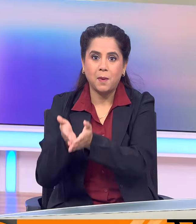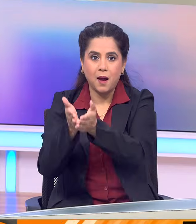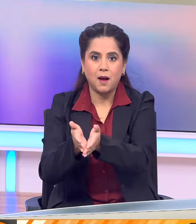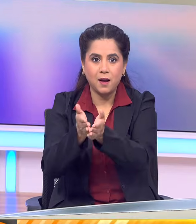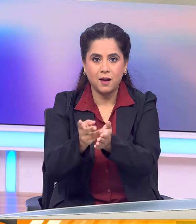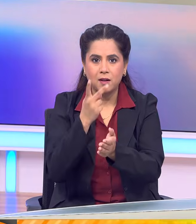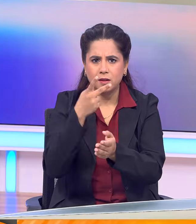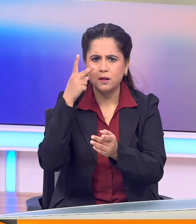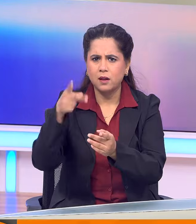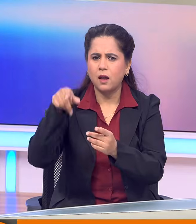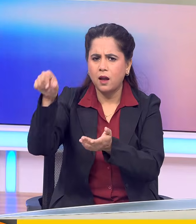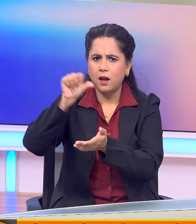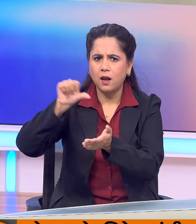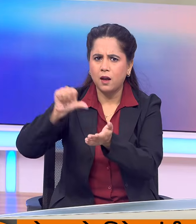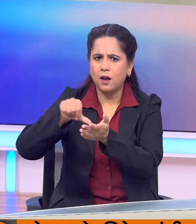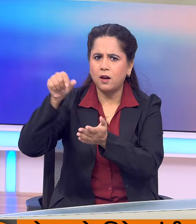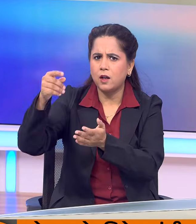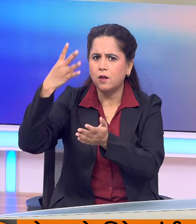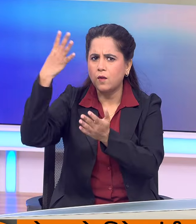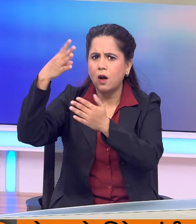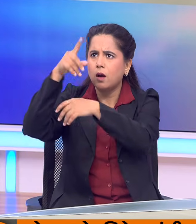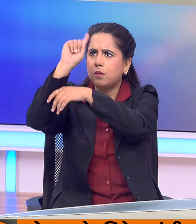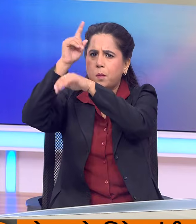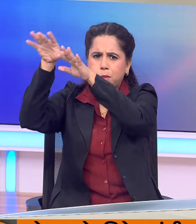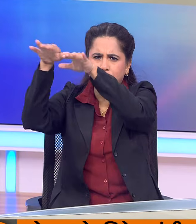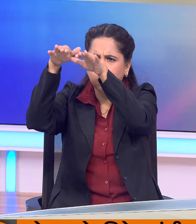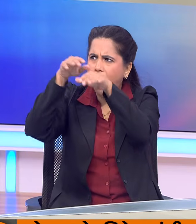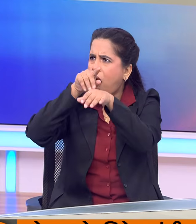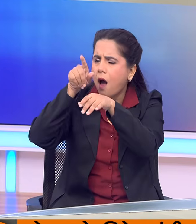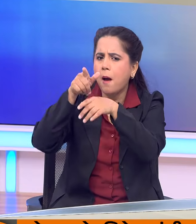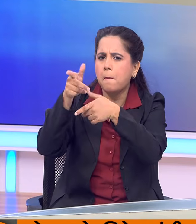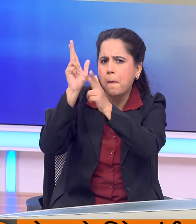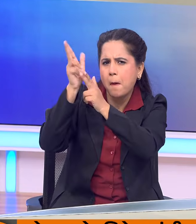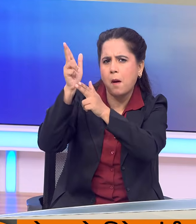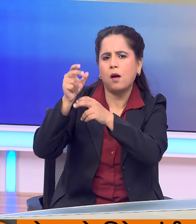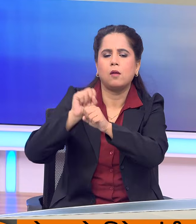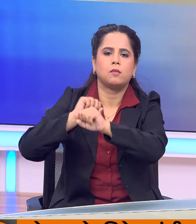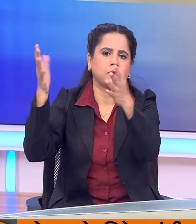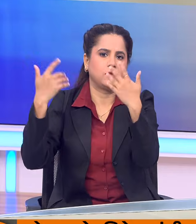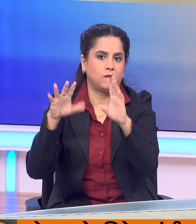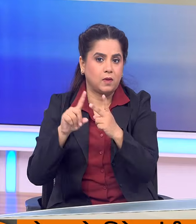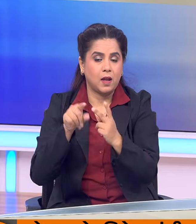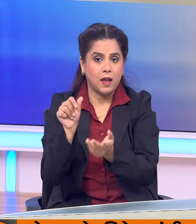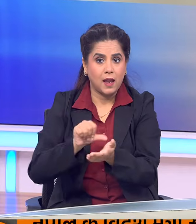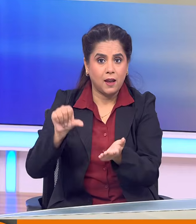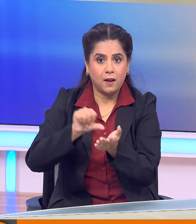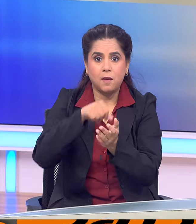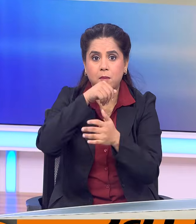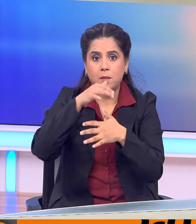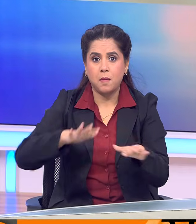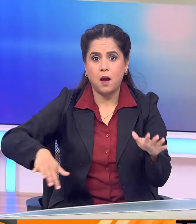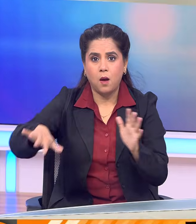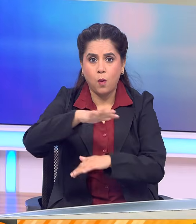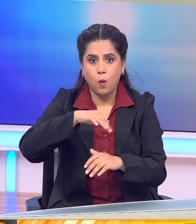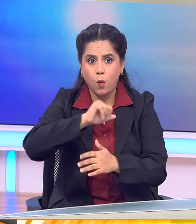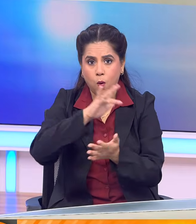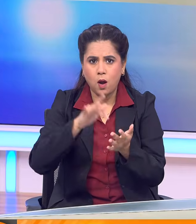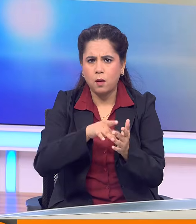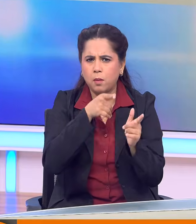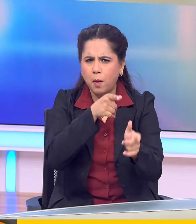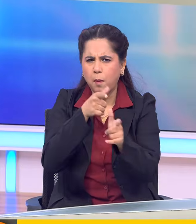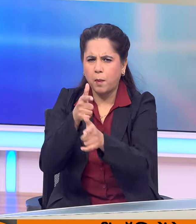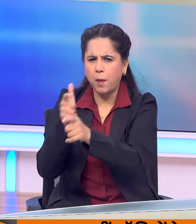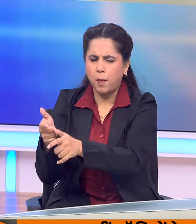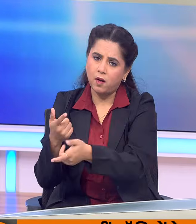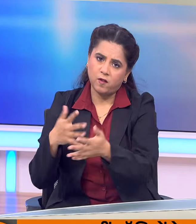ओर बढ़ रहे ईरान के 4 ड्रोन मार गिराए हैं। इसके साथ ही ईरान के तटीय निगरानी रडार ठिकानों को भी निशाना